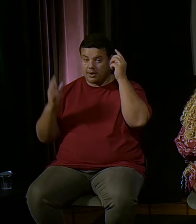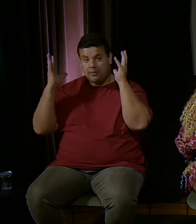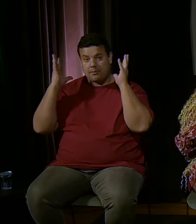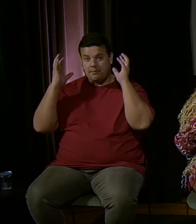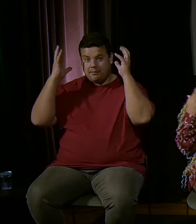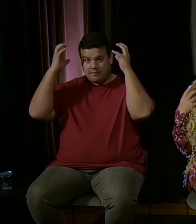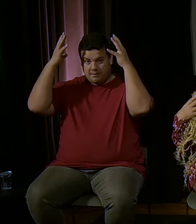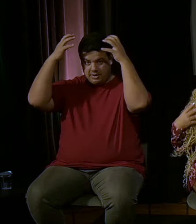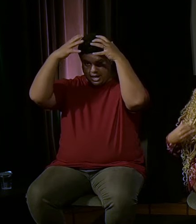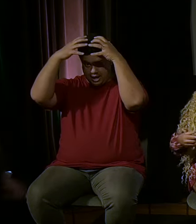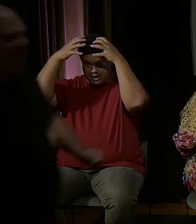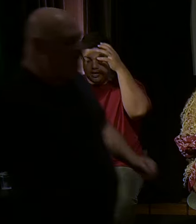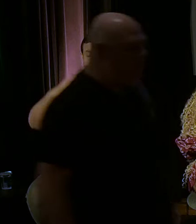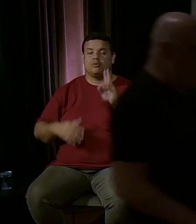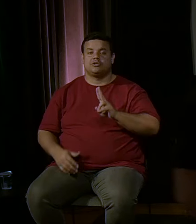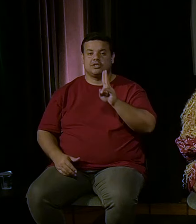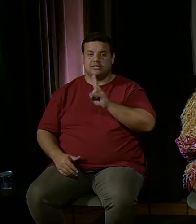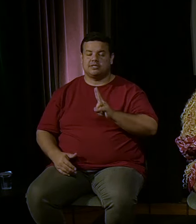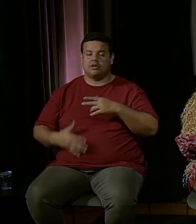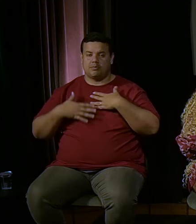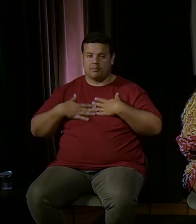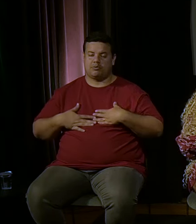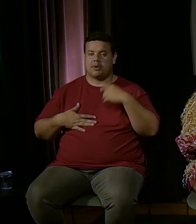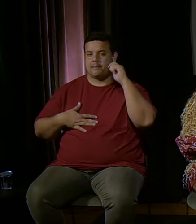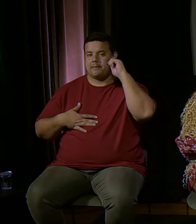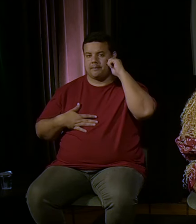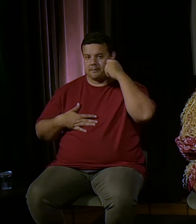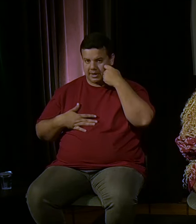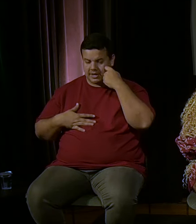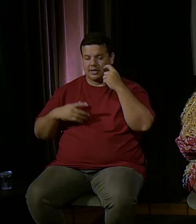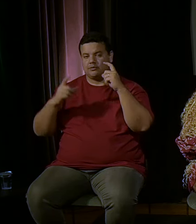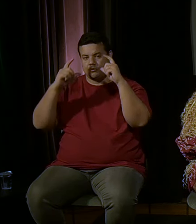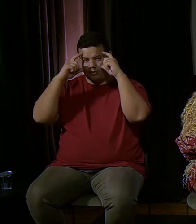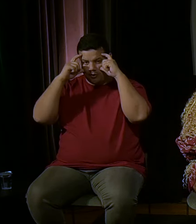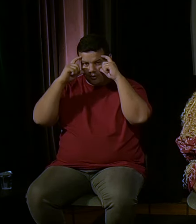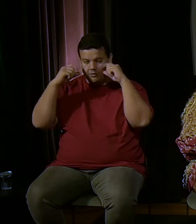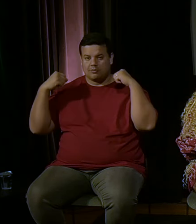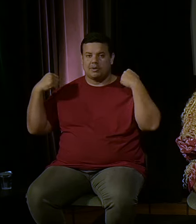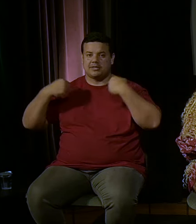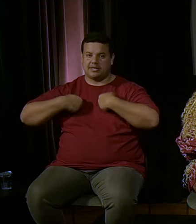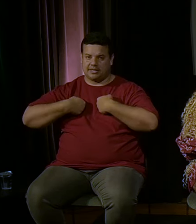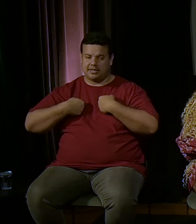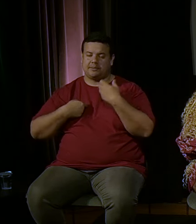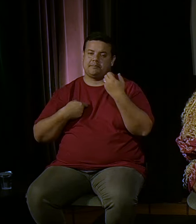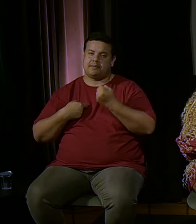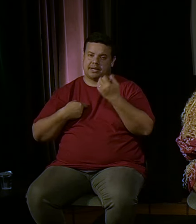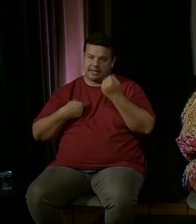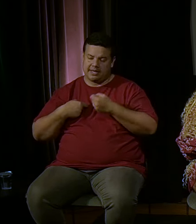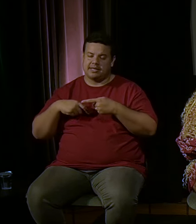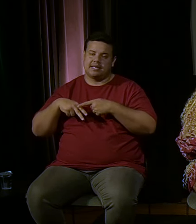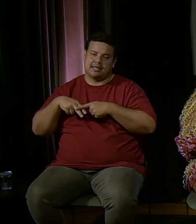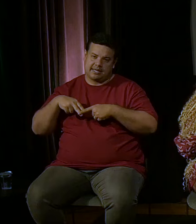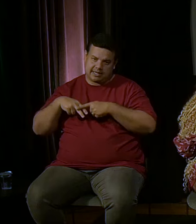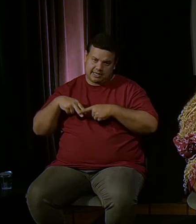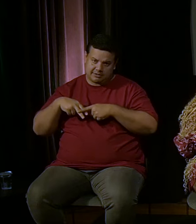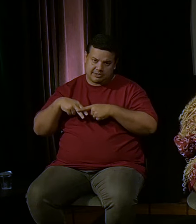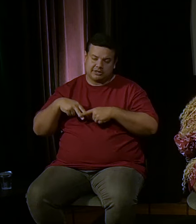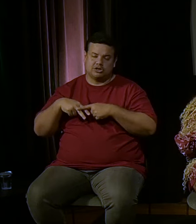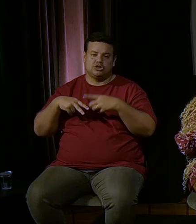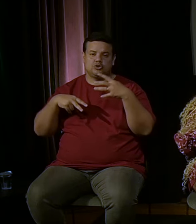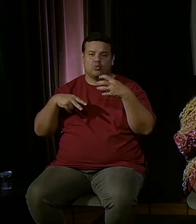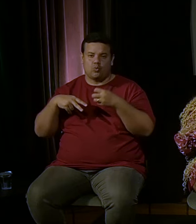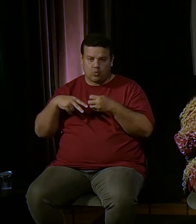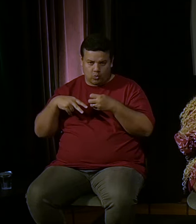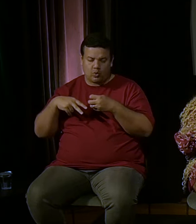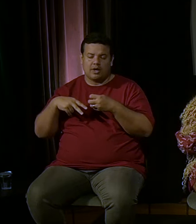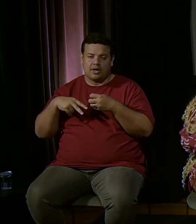estou vestida com uma blusa preta, uso óculos, uma jaqueta branca, calça jeans escura e